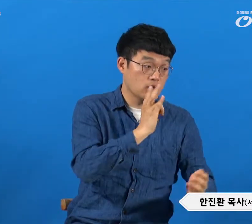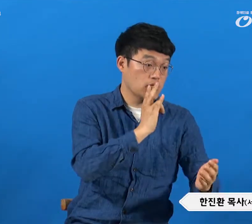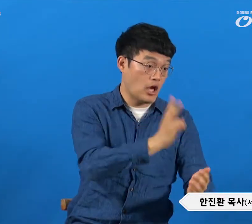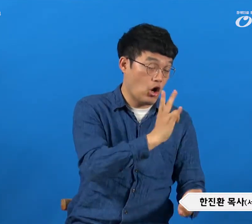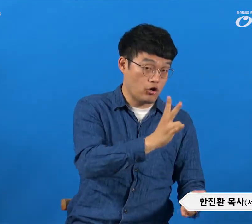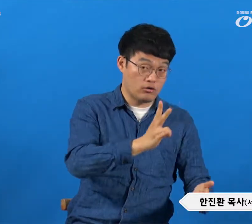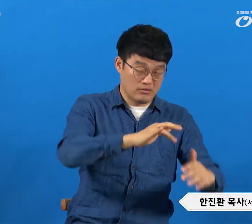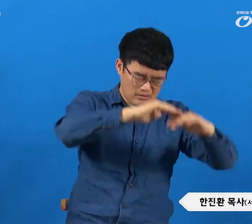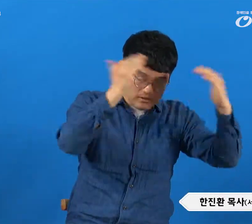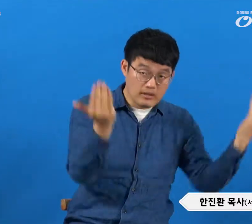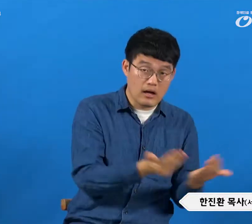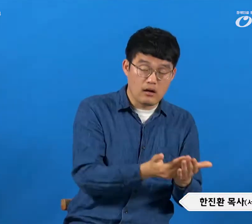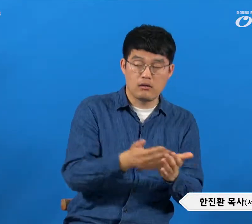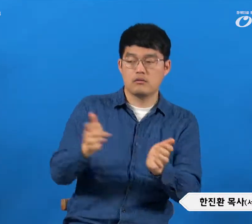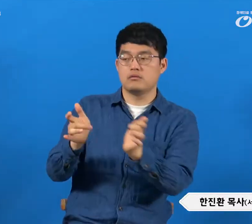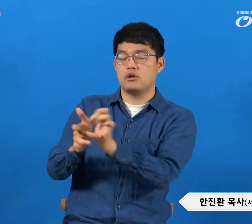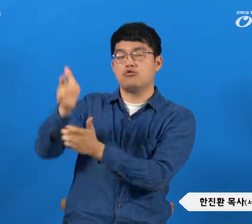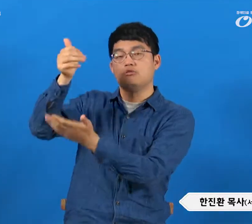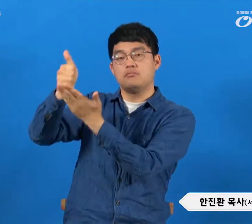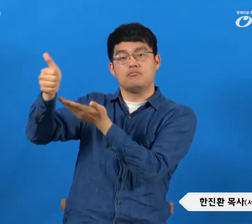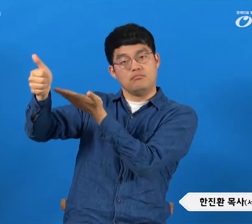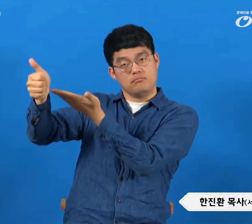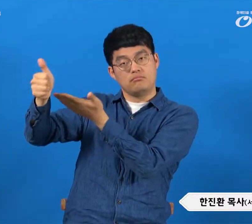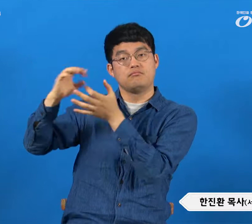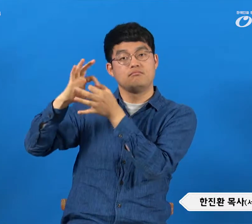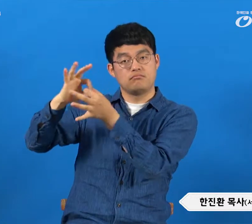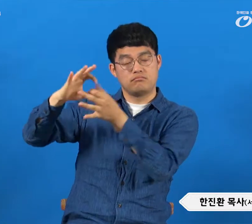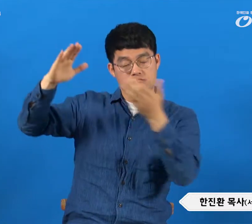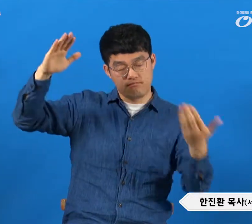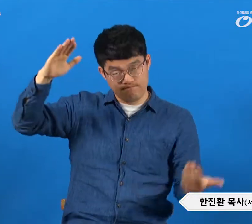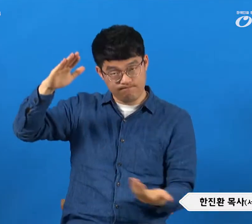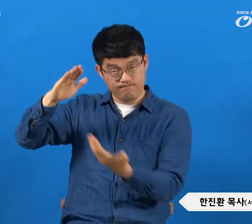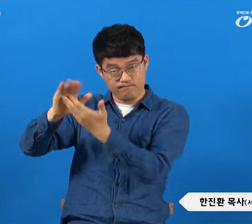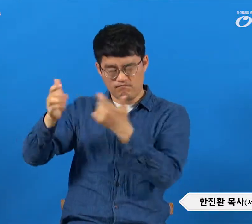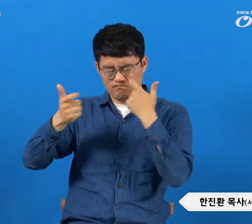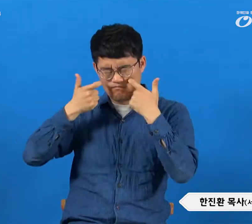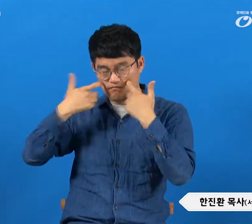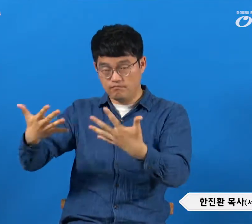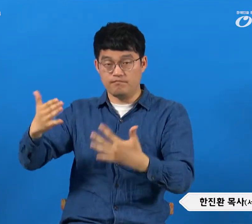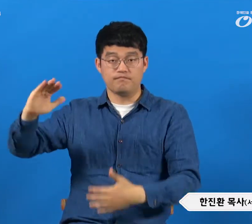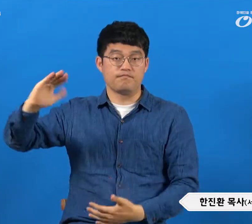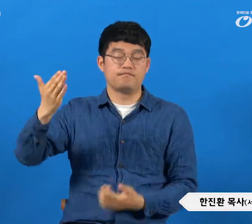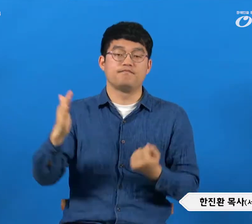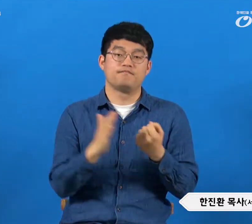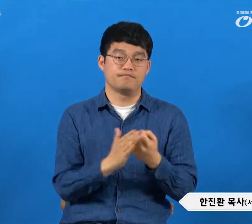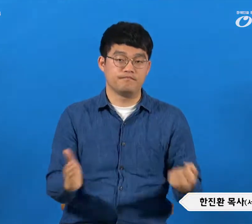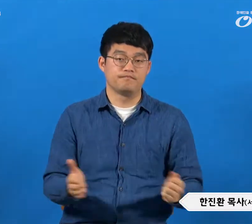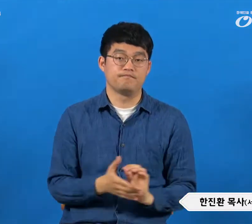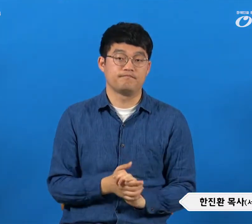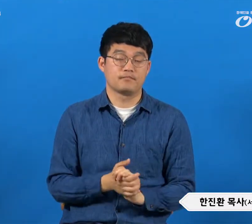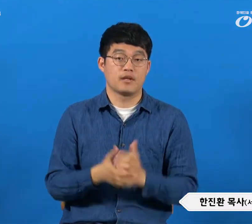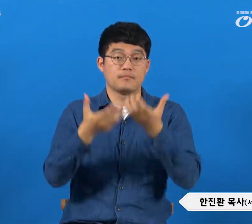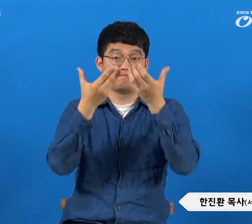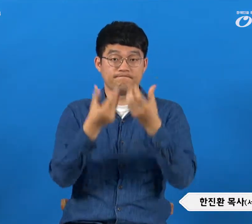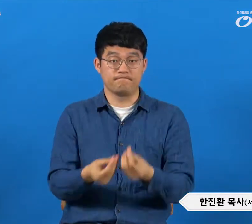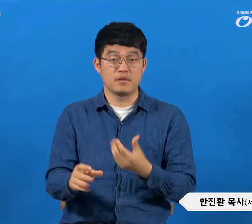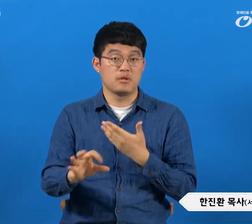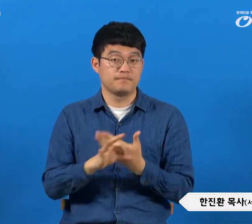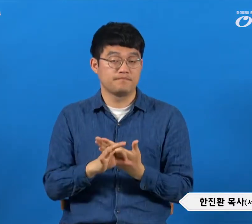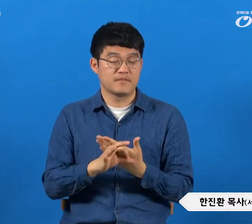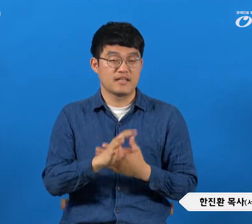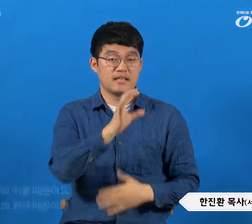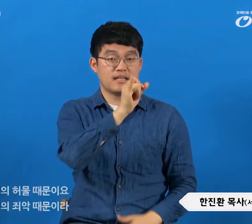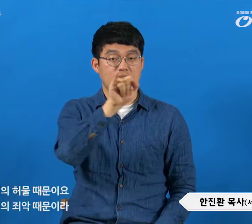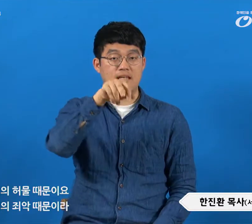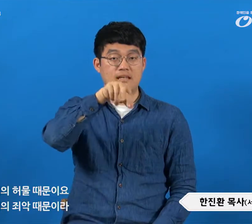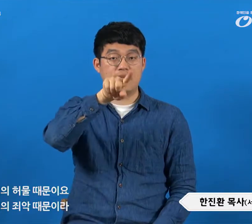예언이 오직 예수님 한 분에게서 정확하게 이루어졌기 때문입니다. 예를